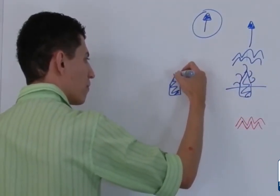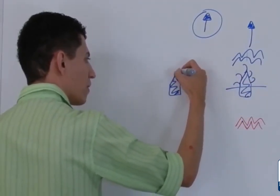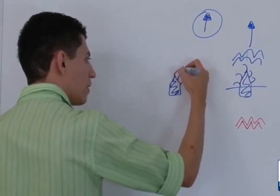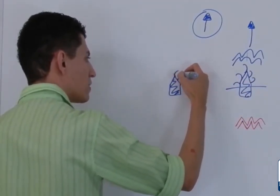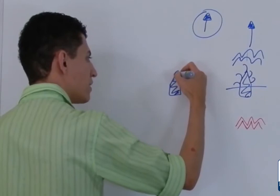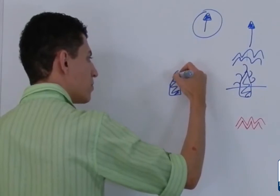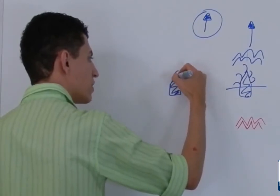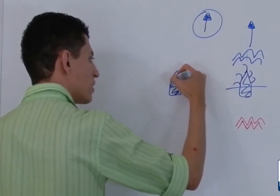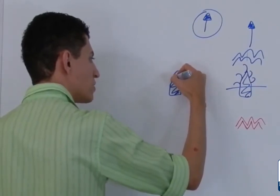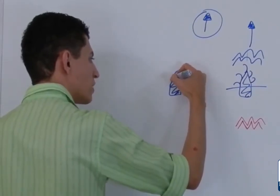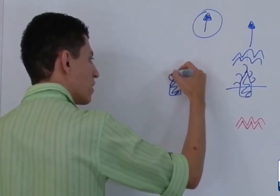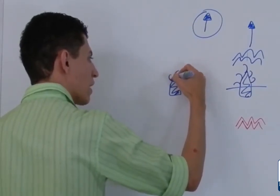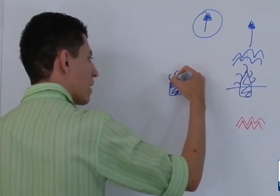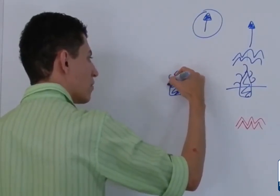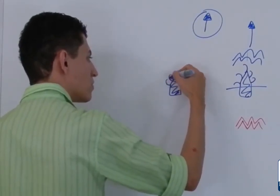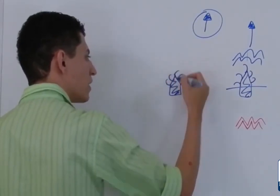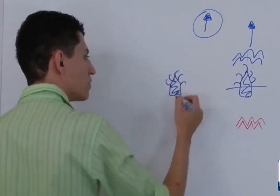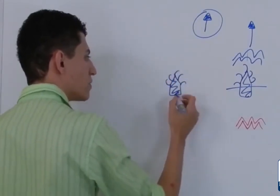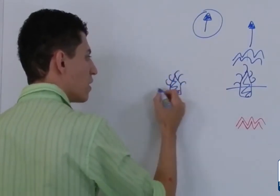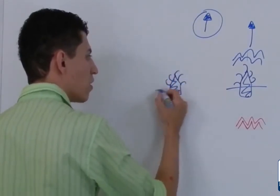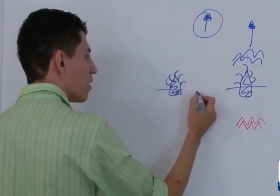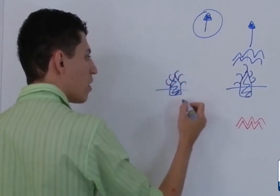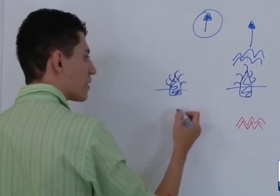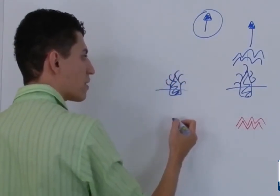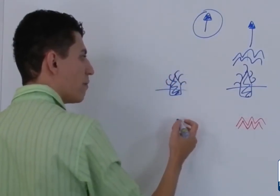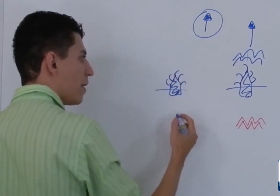e assim por diante. Cada um dos dedos. Ia cortar também.